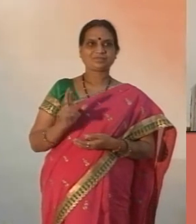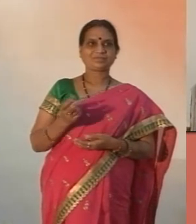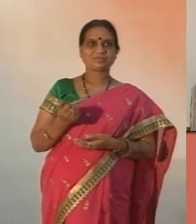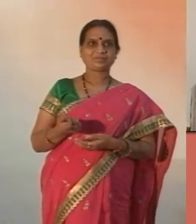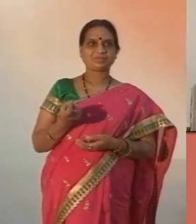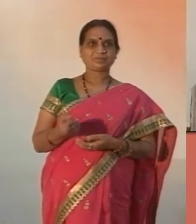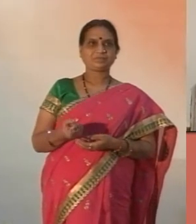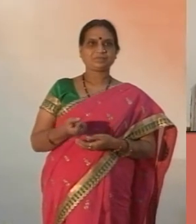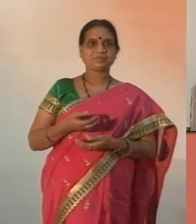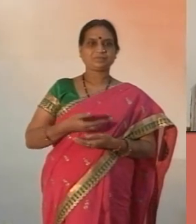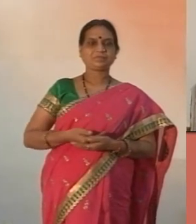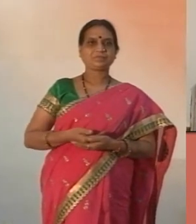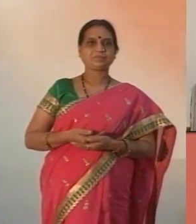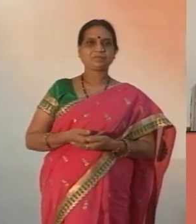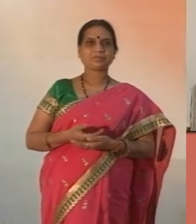ये कौन सा योग है?